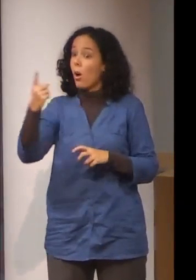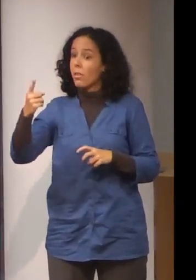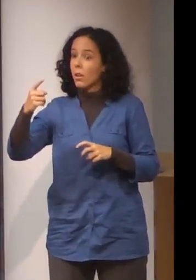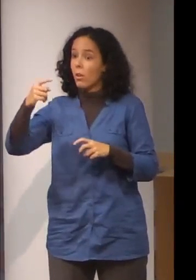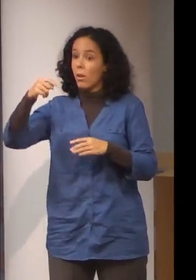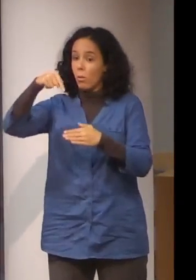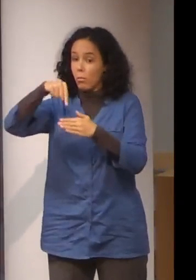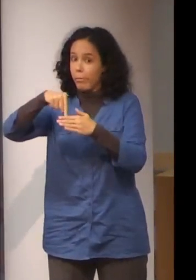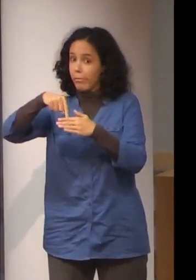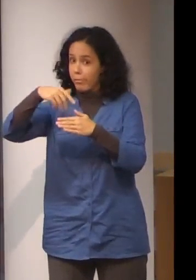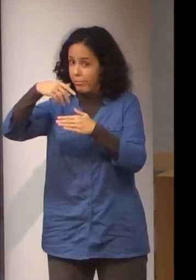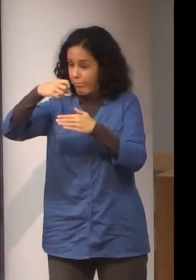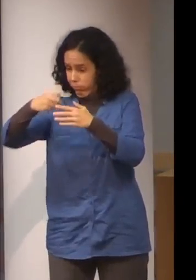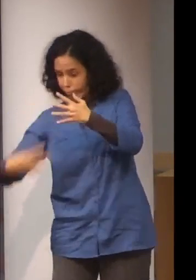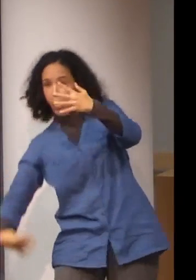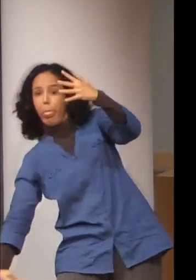cognitivo.